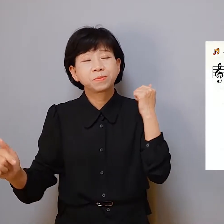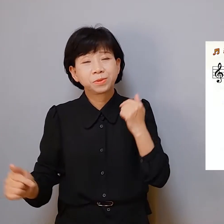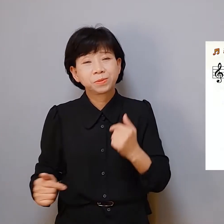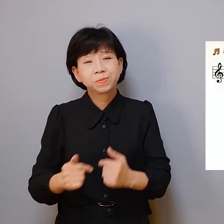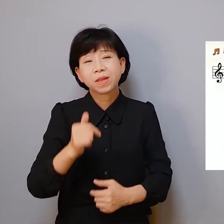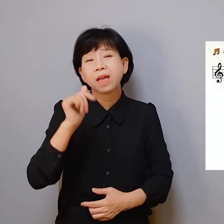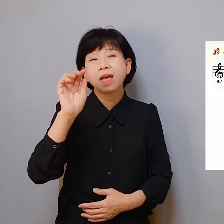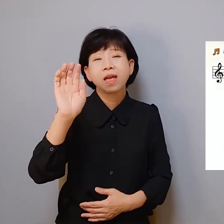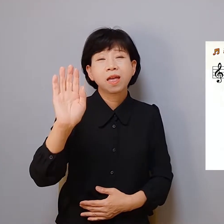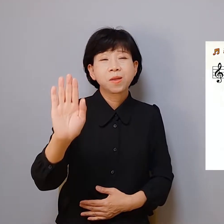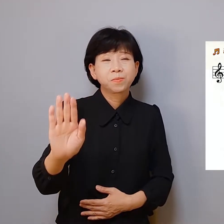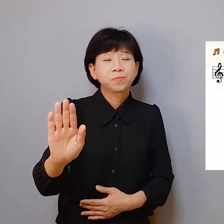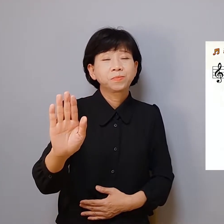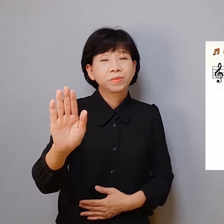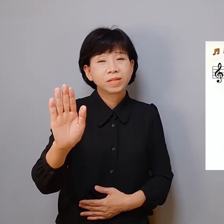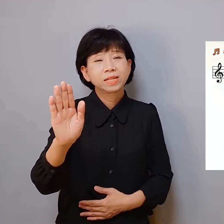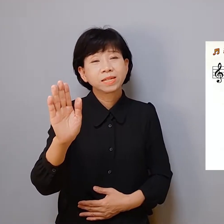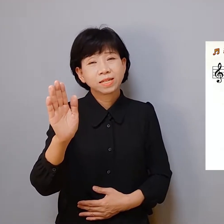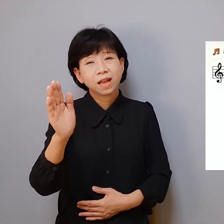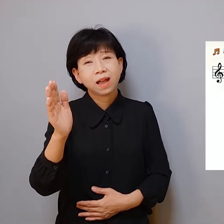예배드림이 기쁨